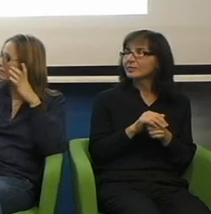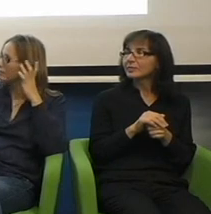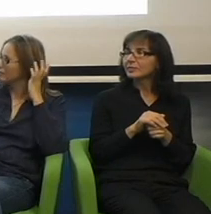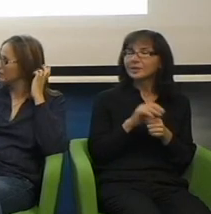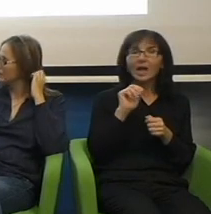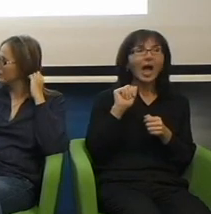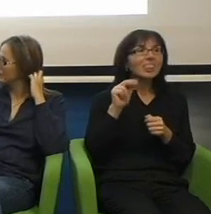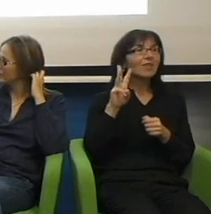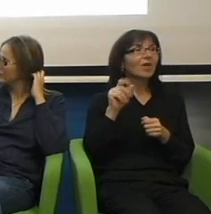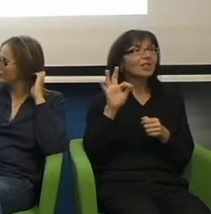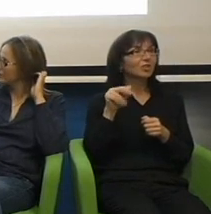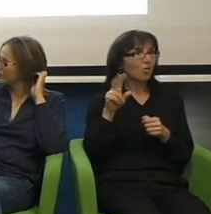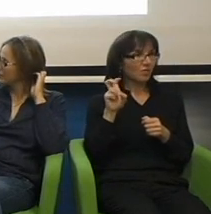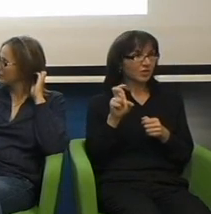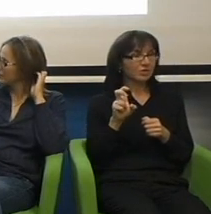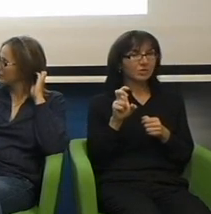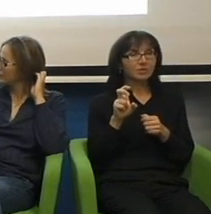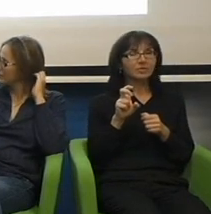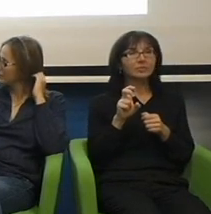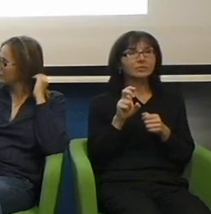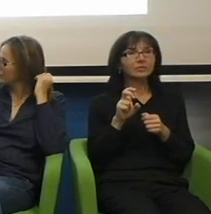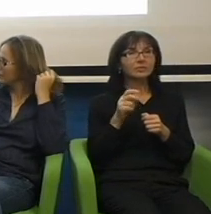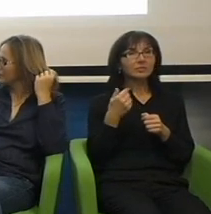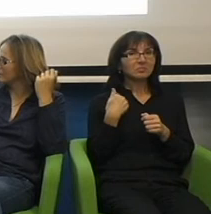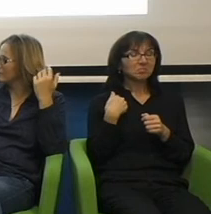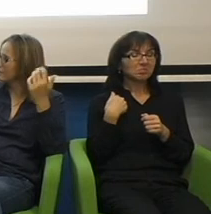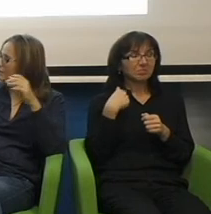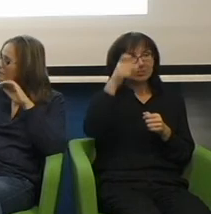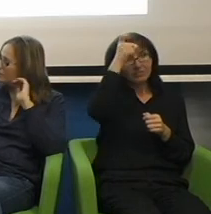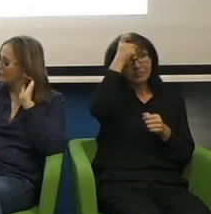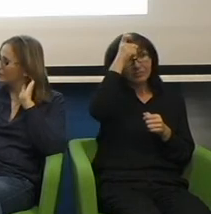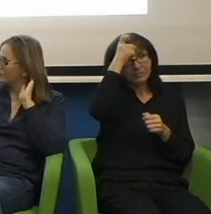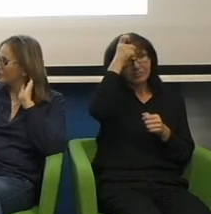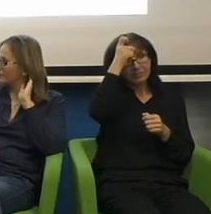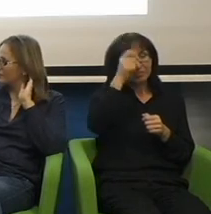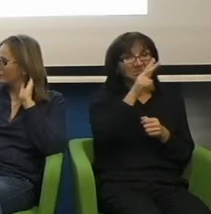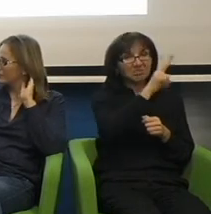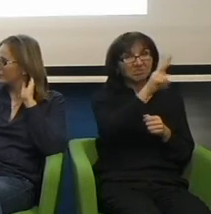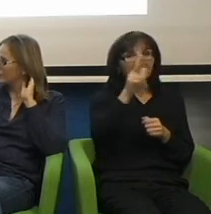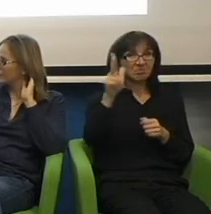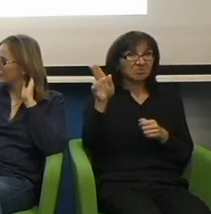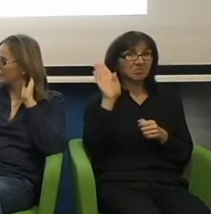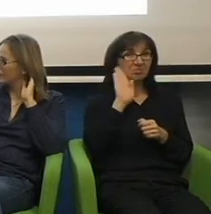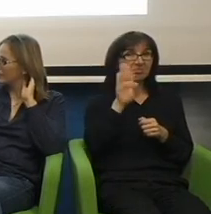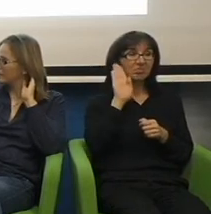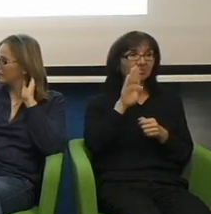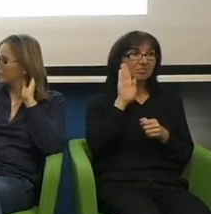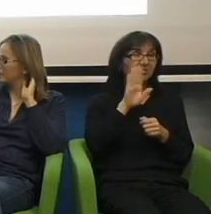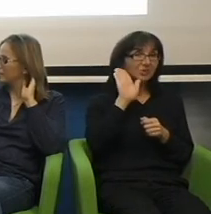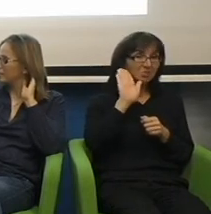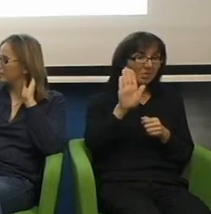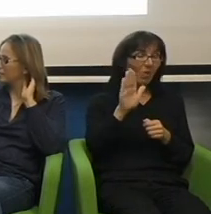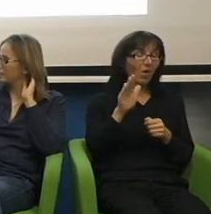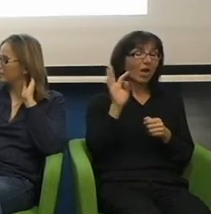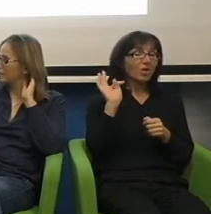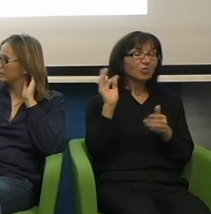Anna Walentynowicz była człowiekiem, takim jak każdy z nas, i miała swoje potrzeby, miała